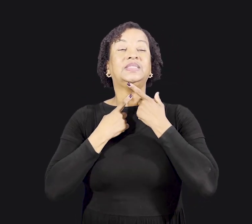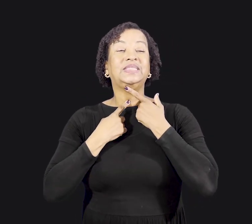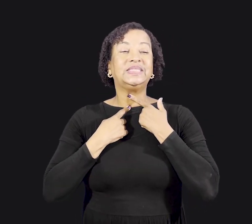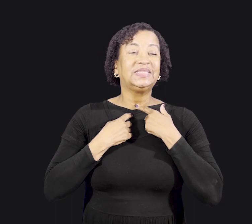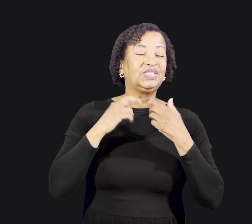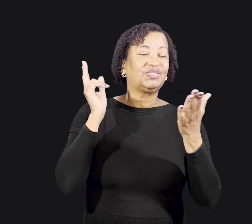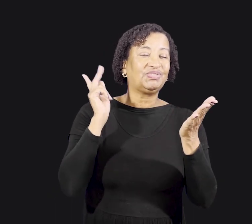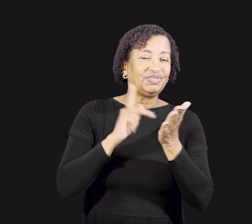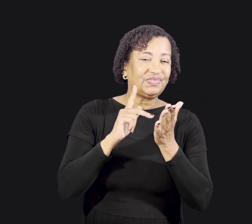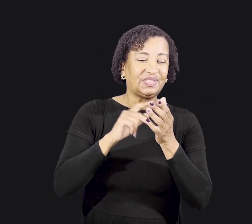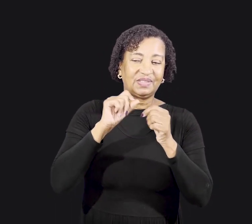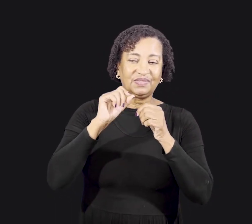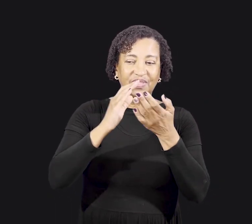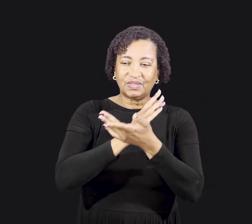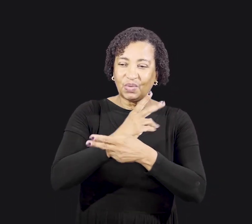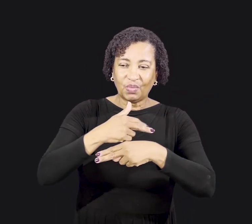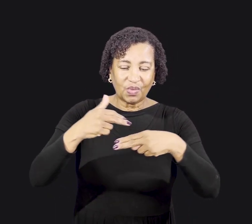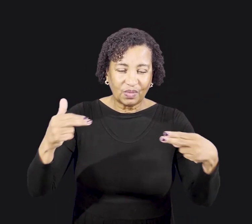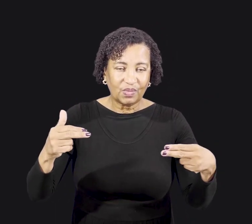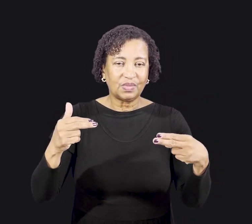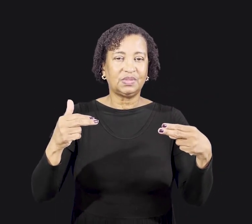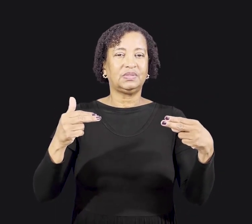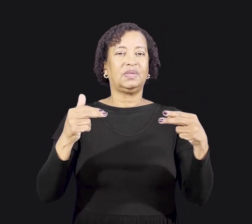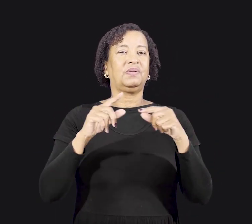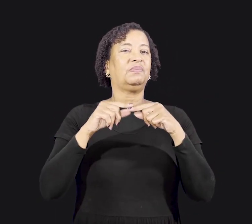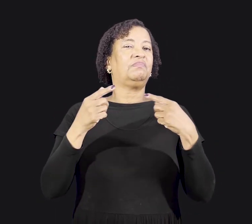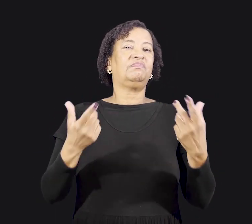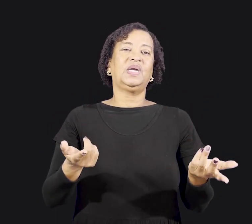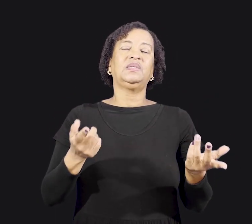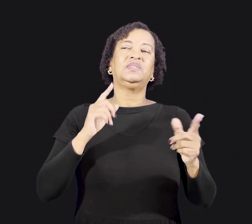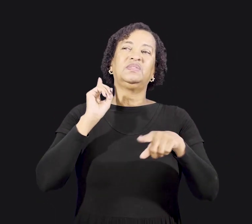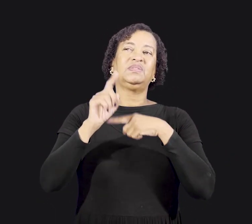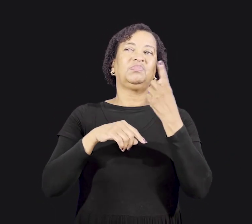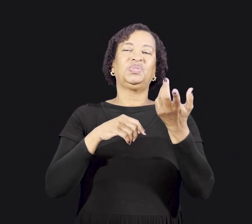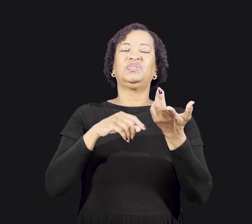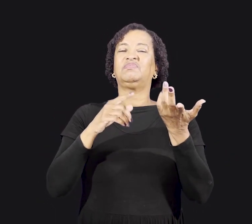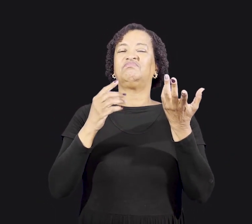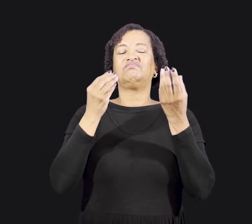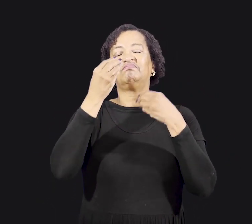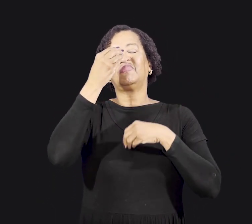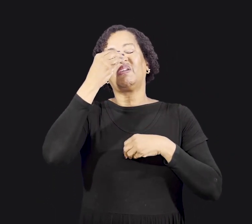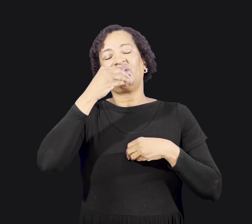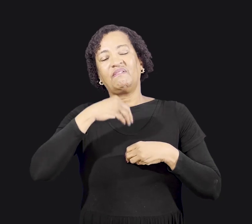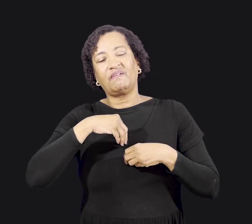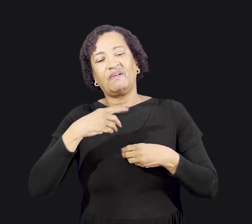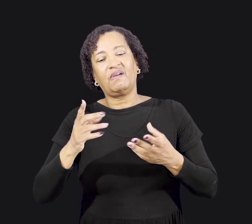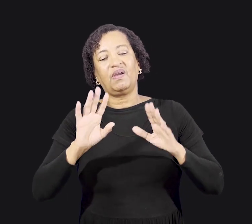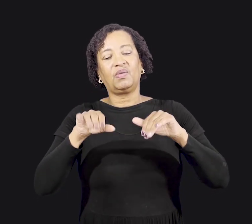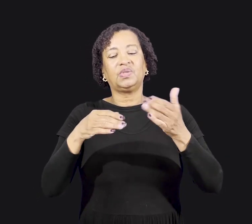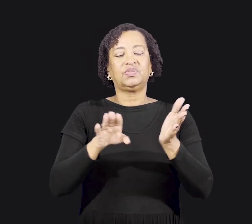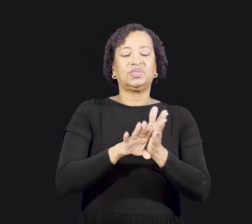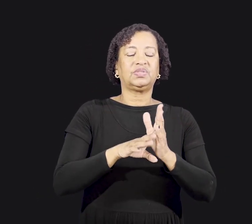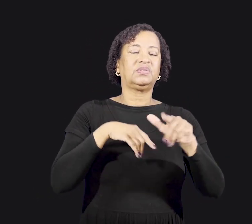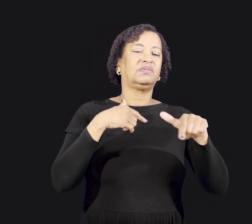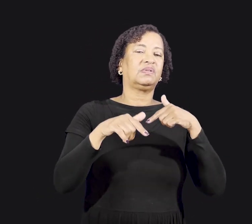deseja sinceramente fazer alguma coisa a respeito, mas acaba desestimulado quando chega ao trabalho na